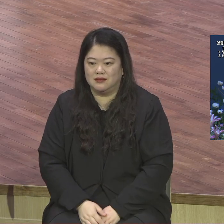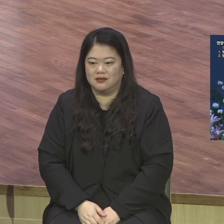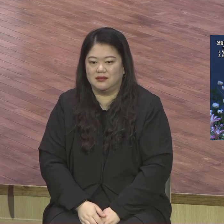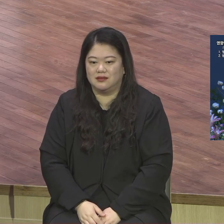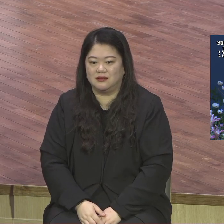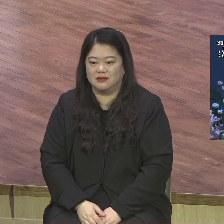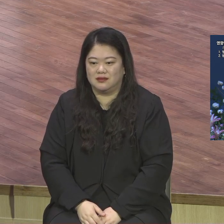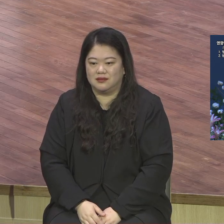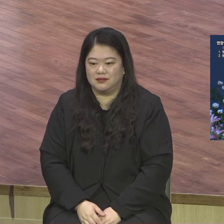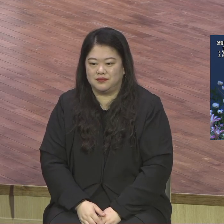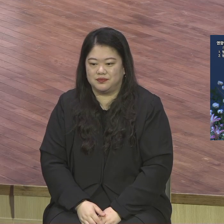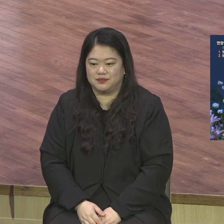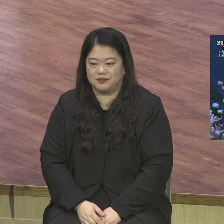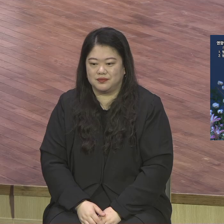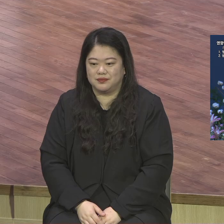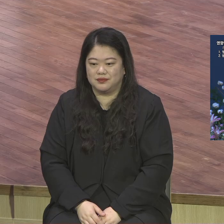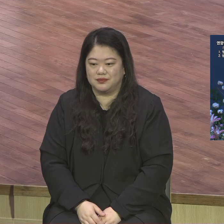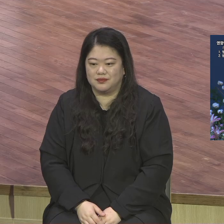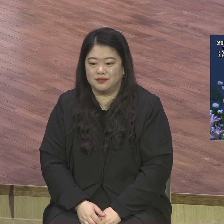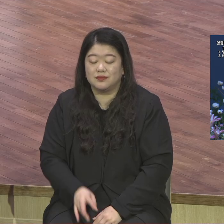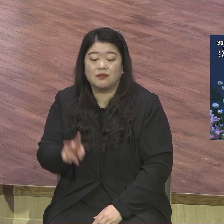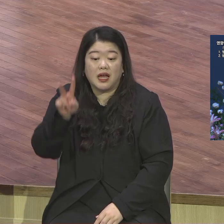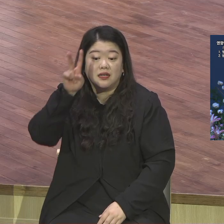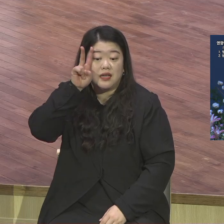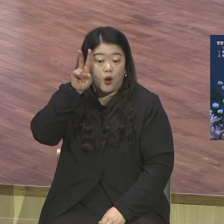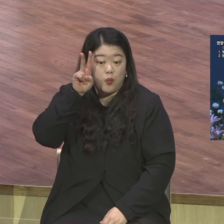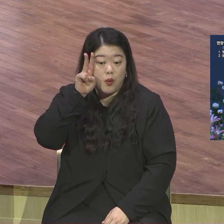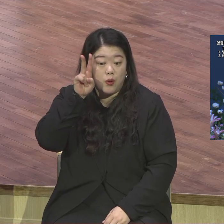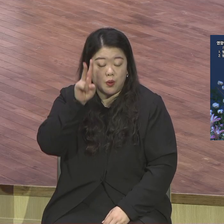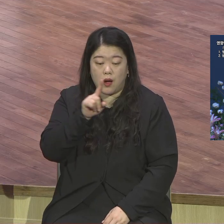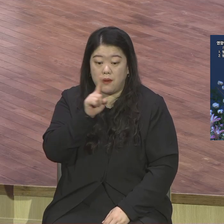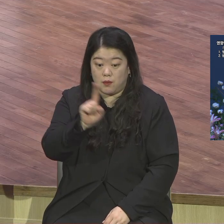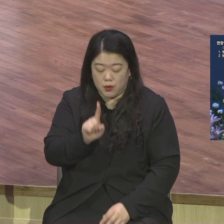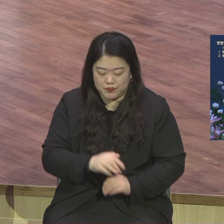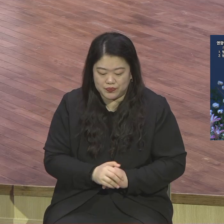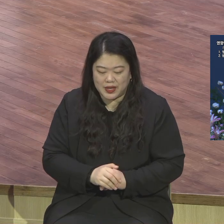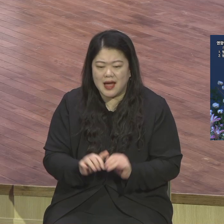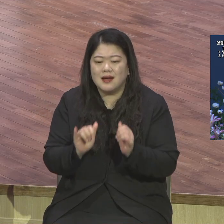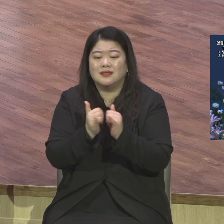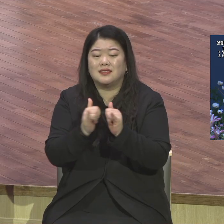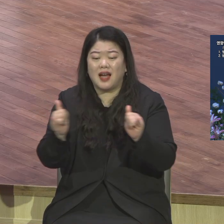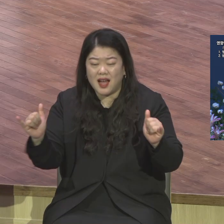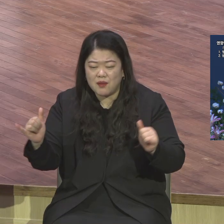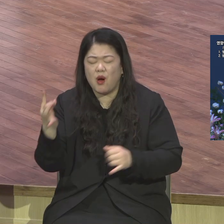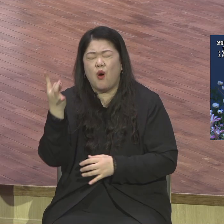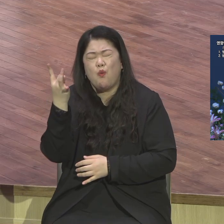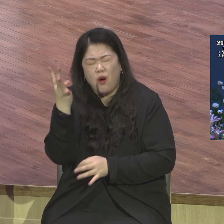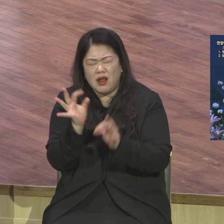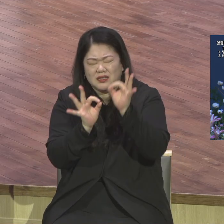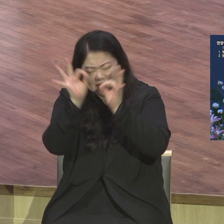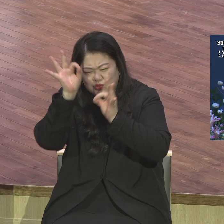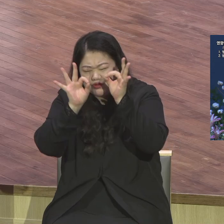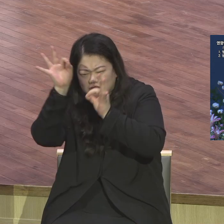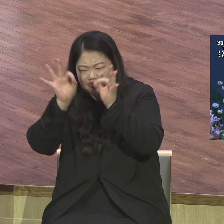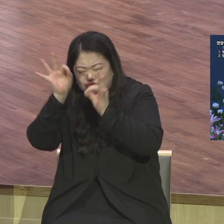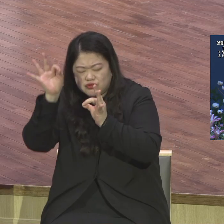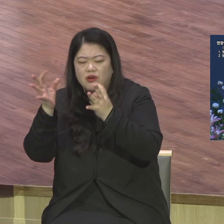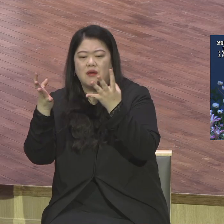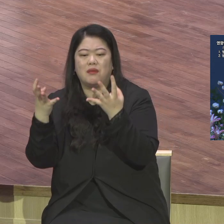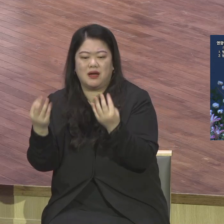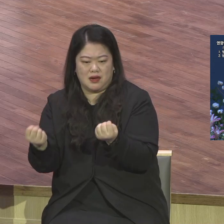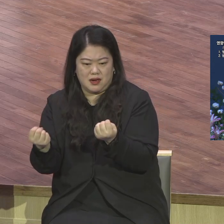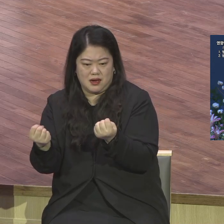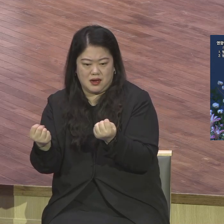그래서 야고보는요 본문 2절에 우리가 실수가 많은 존재인데 말에